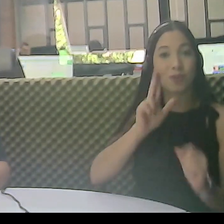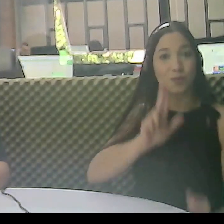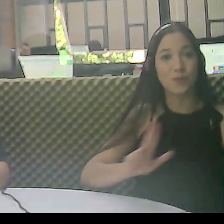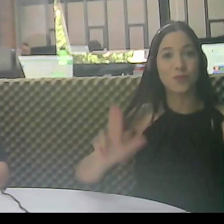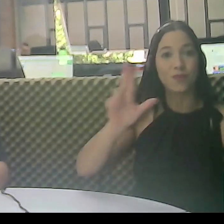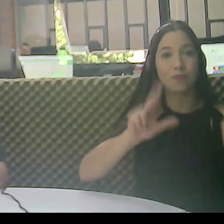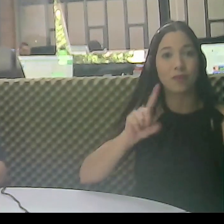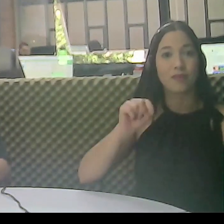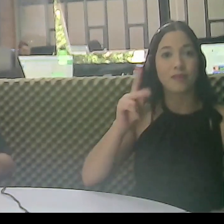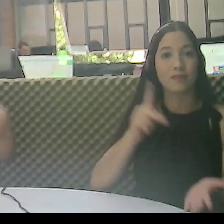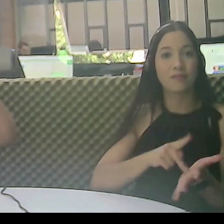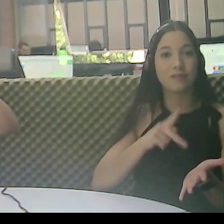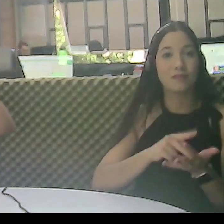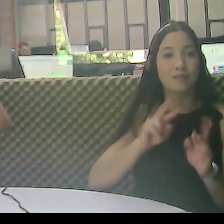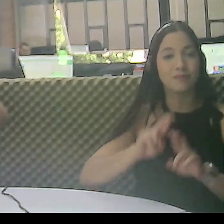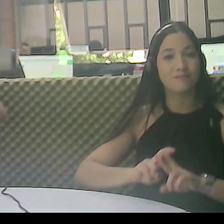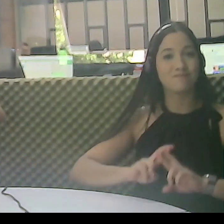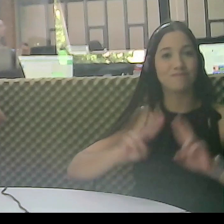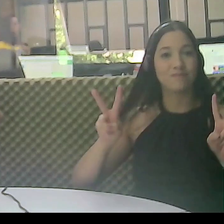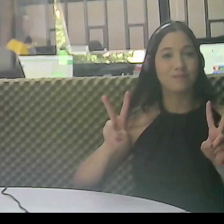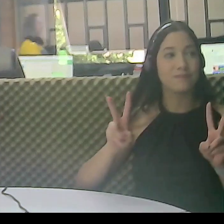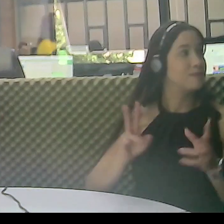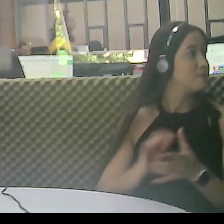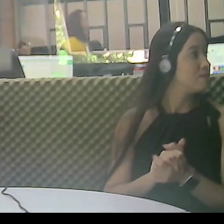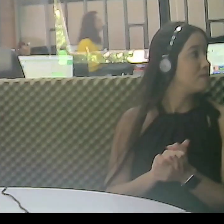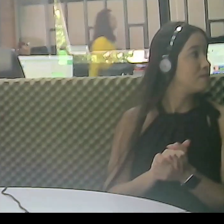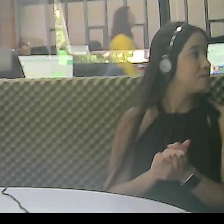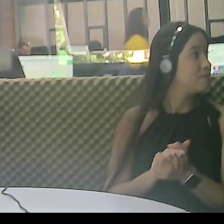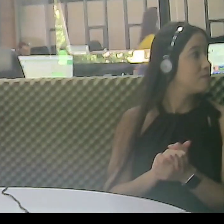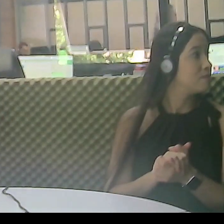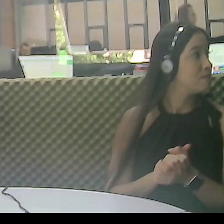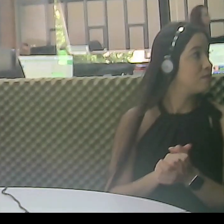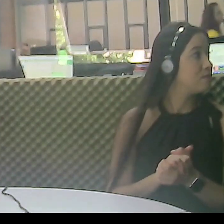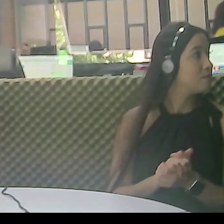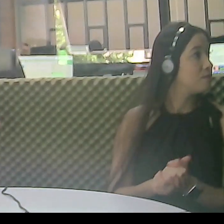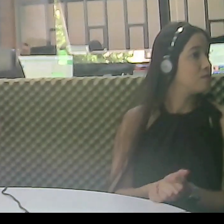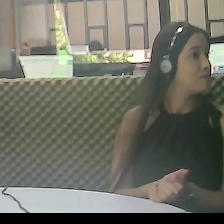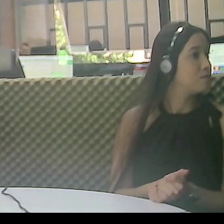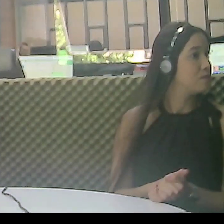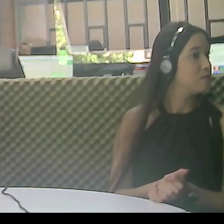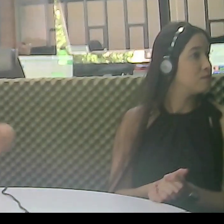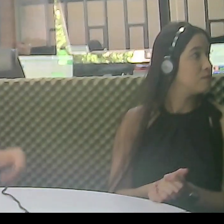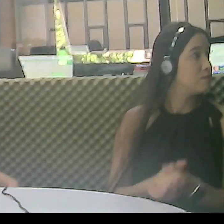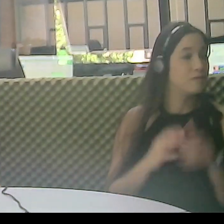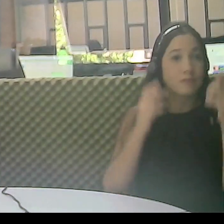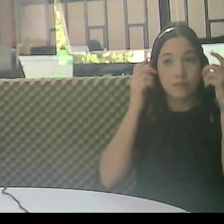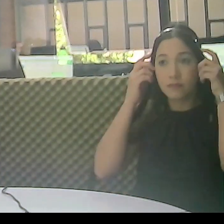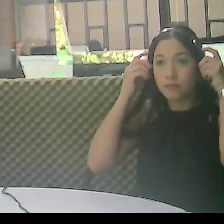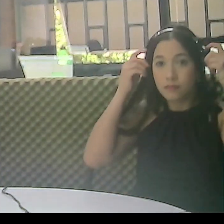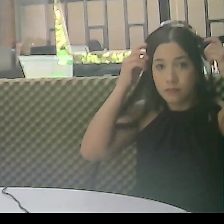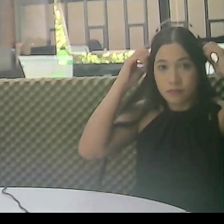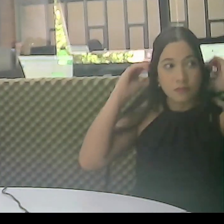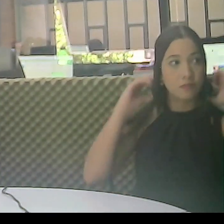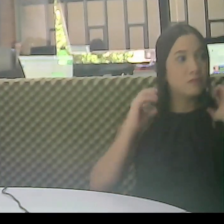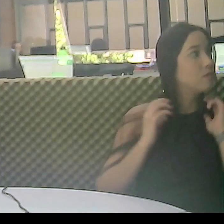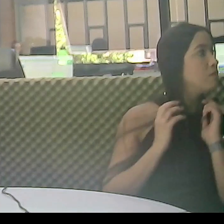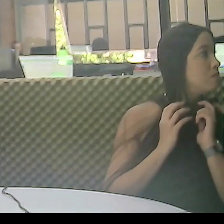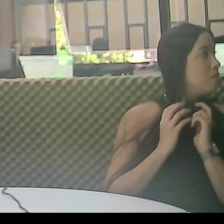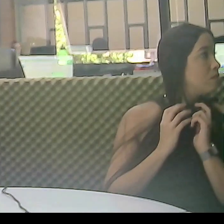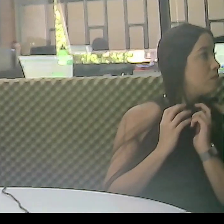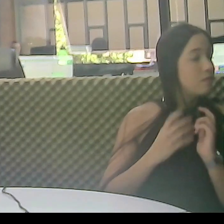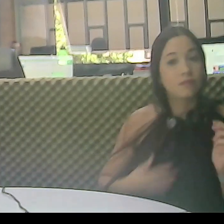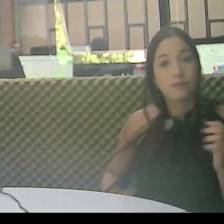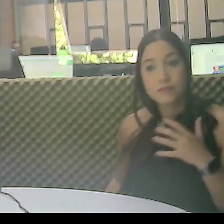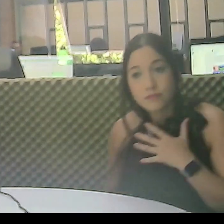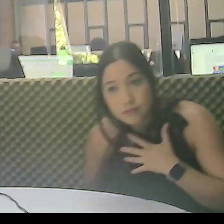Uberlândia é mesmo diferente de tudo. Com a Prefeitura, desenvolvimento cola junto com viver melhor. E fazer mais rima